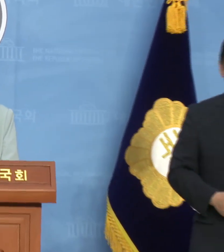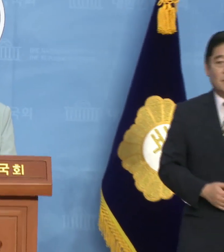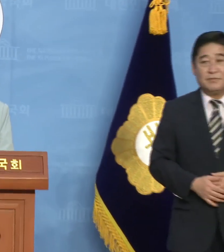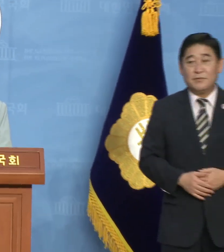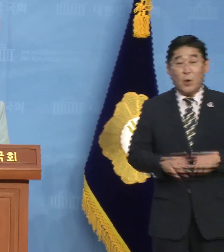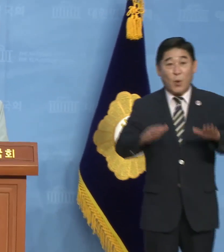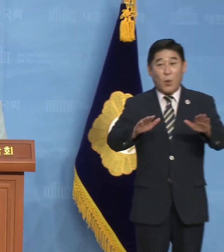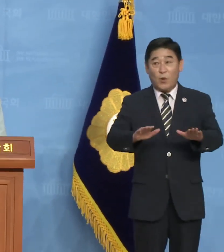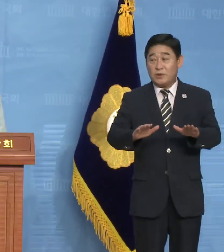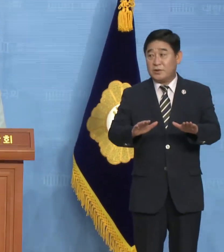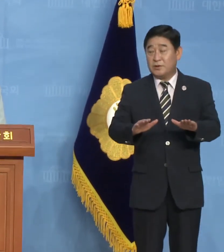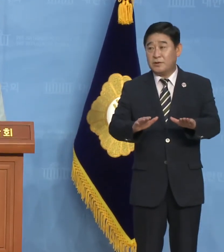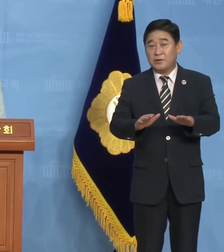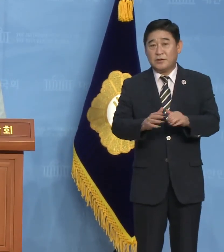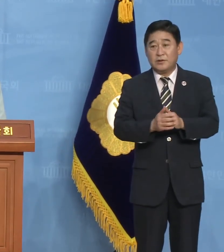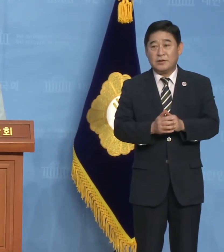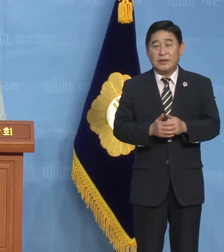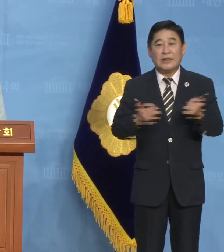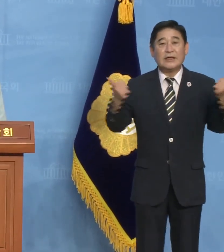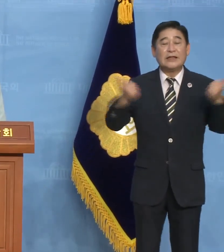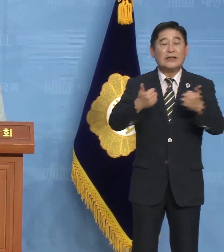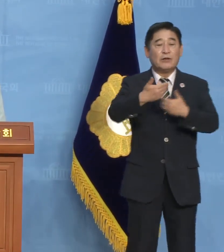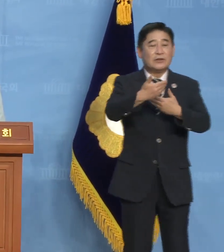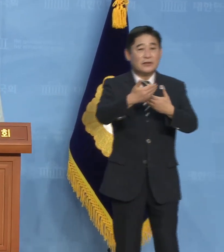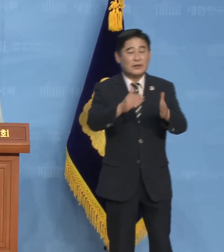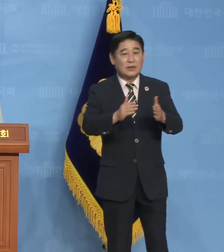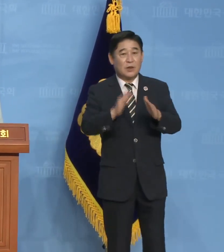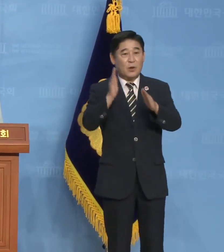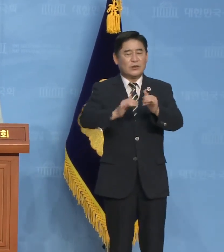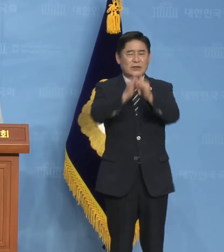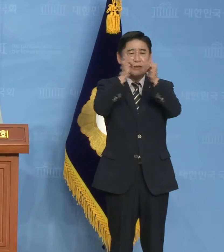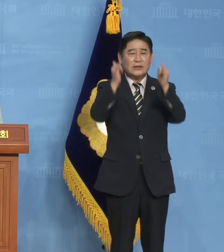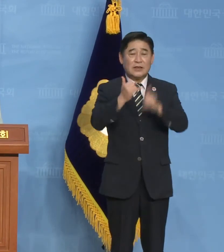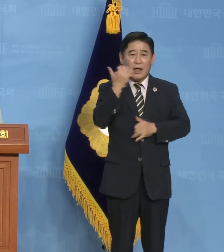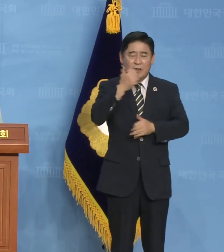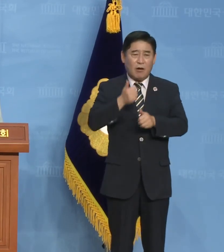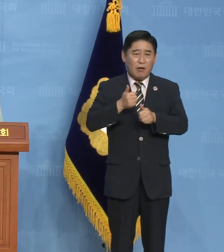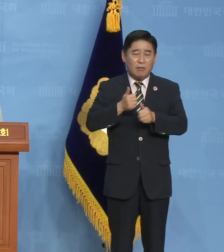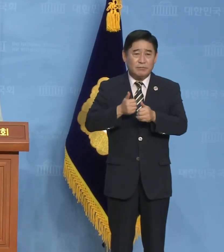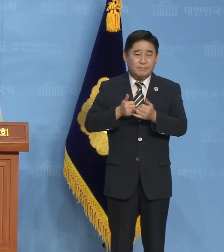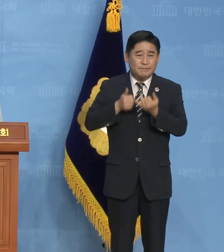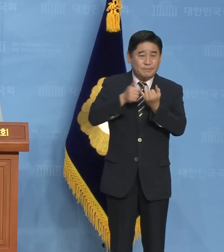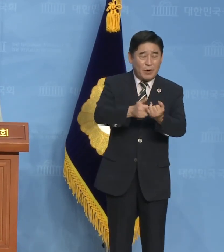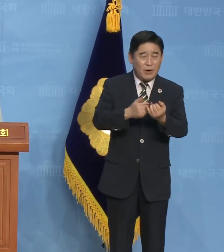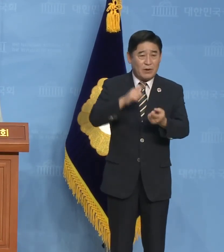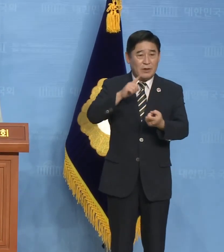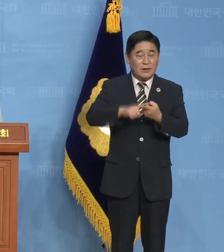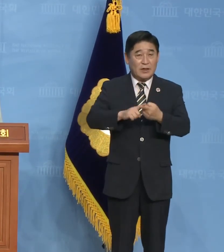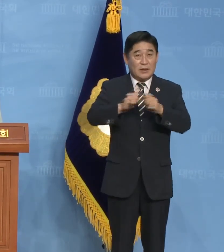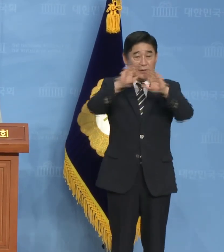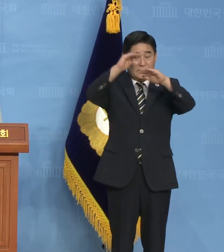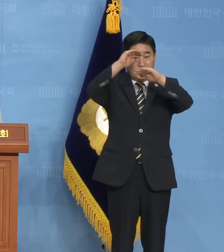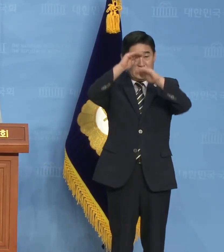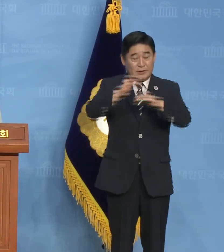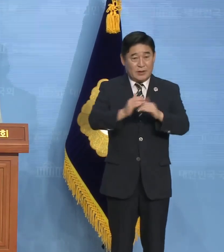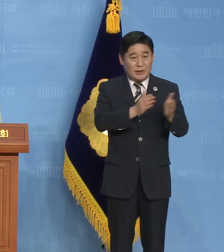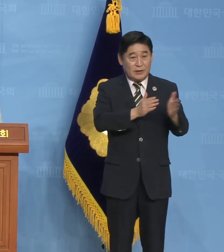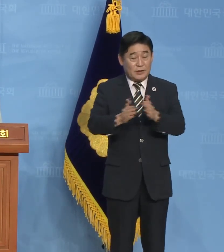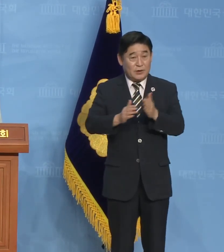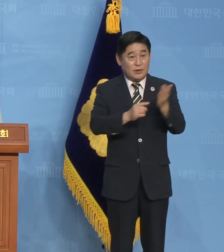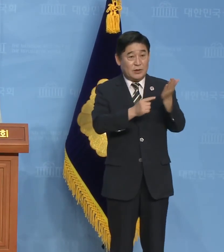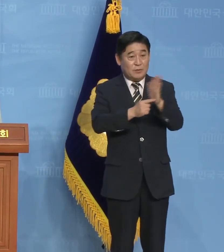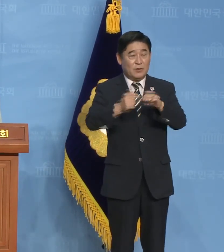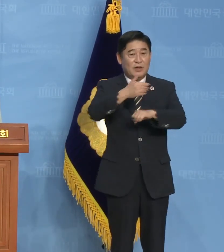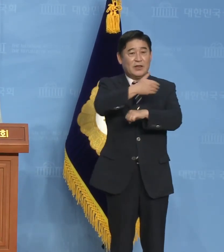남았습니다. 오늘 저희 의원실에서 공직사회 성폭력에 대한 현황을 정리한 자료를 보도자료로